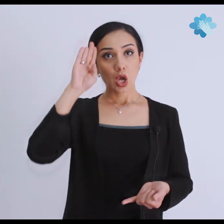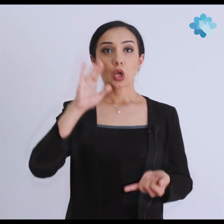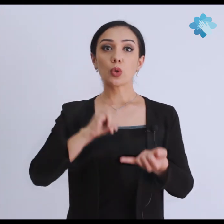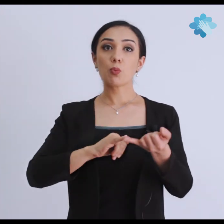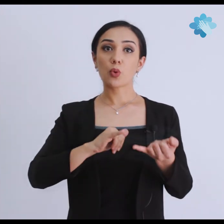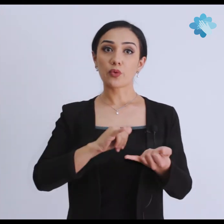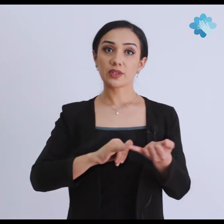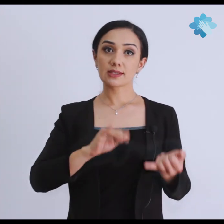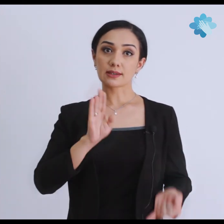любовница